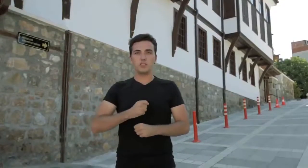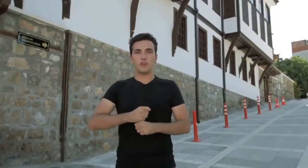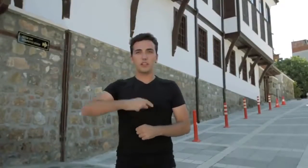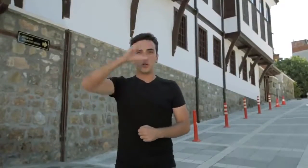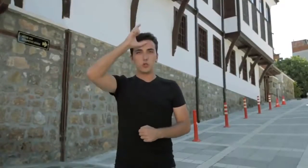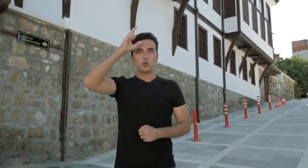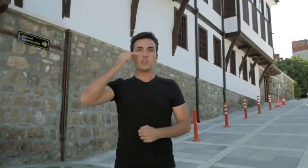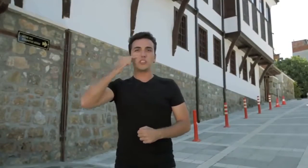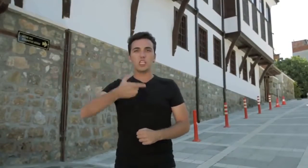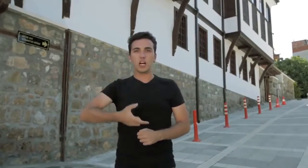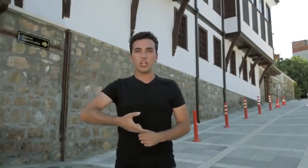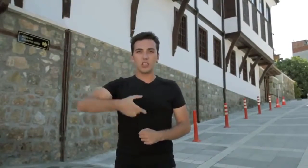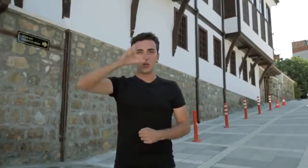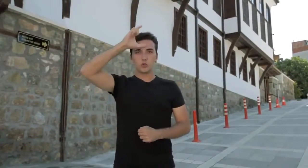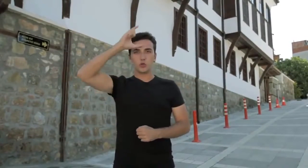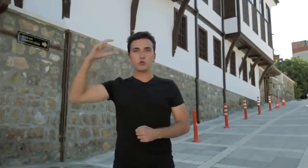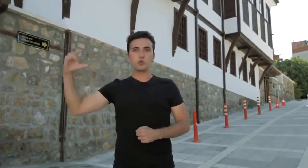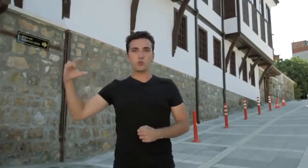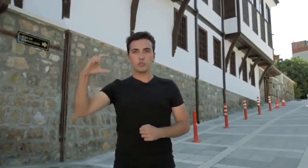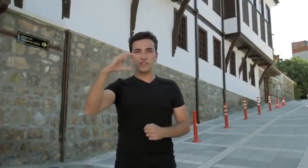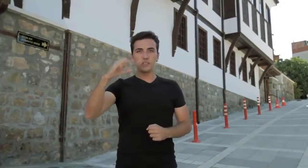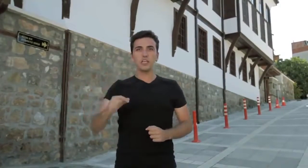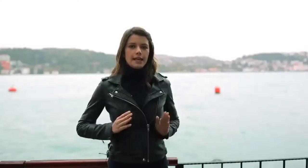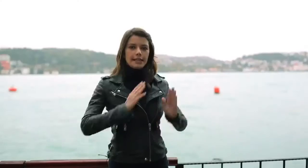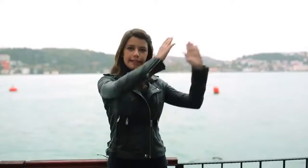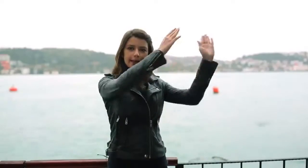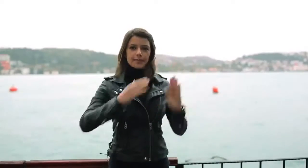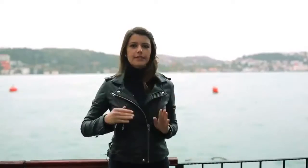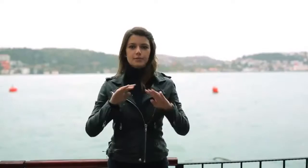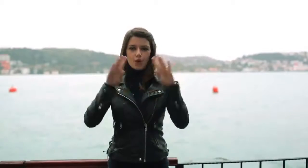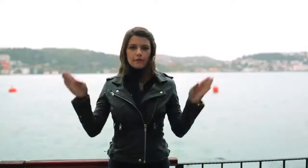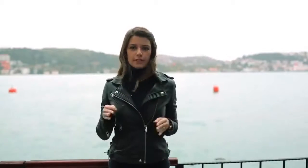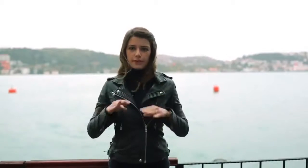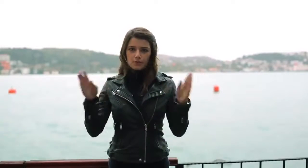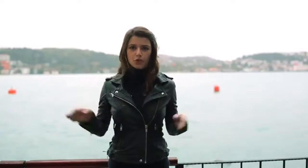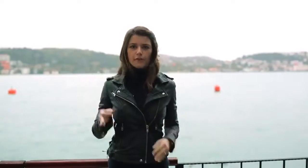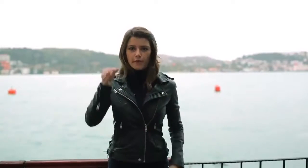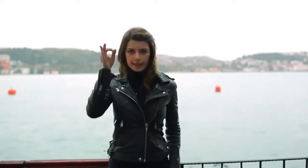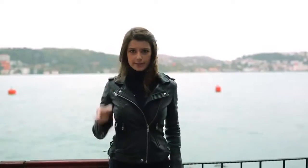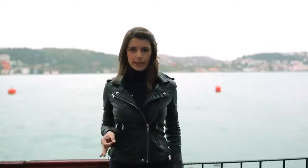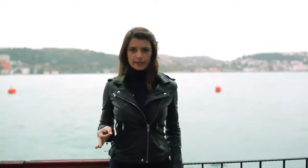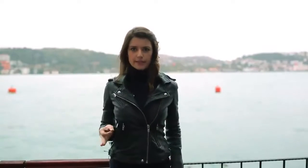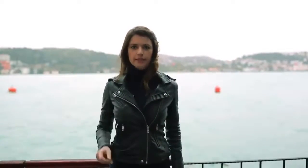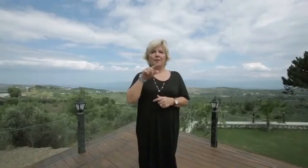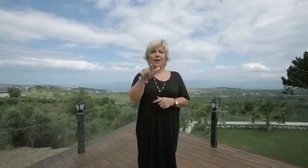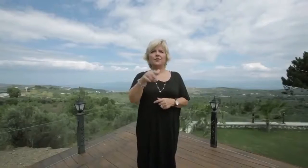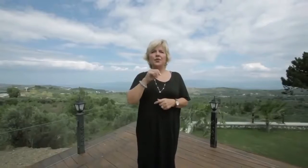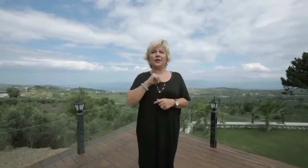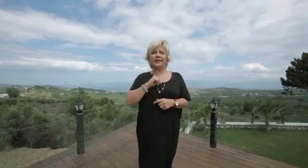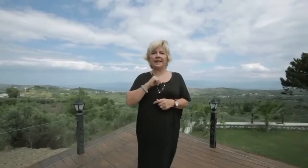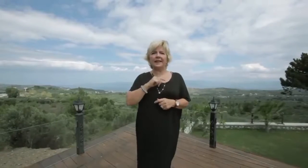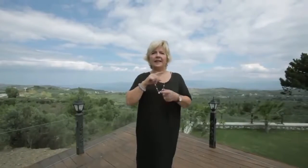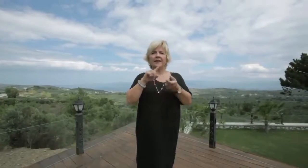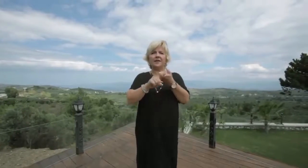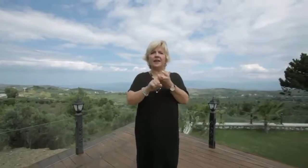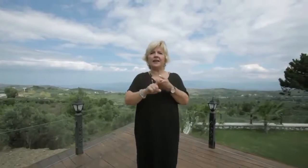vazifen, Türk İstiklalini, Türk Cumhuriyetini... İlelebet muhafaza ve müdafaa etmektir. Mevcudiyetinin ve